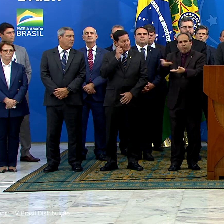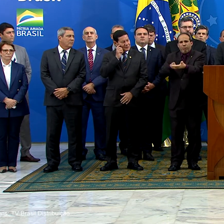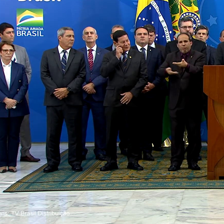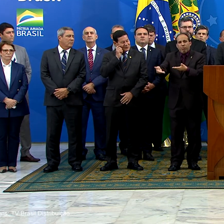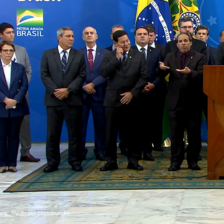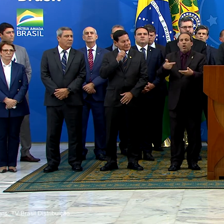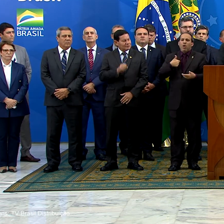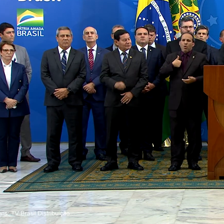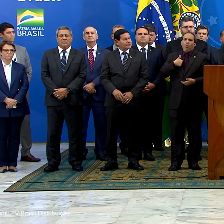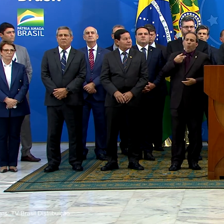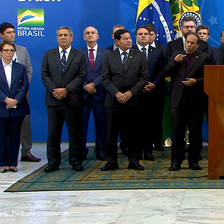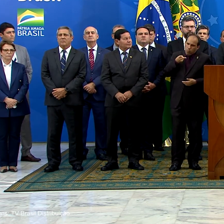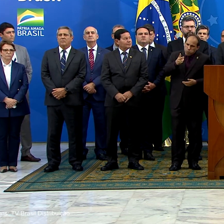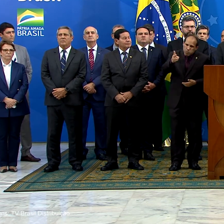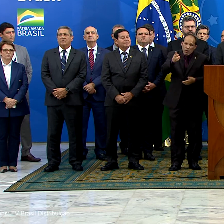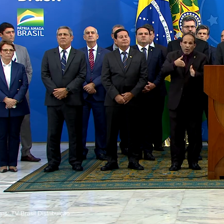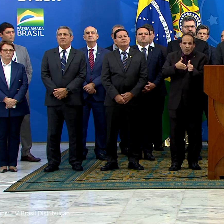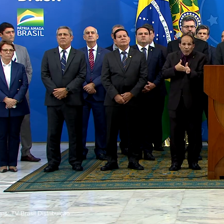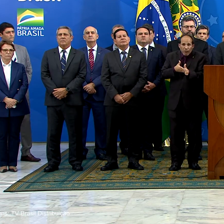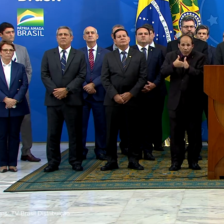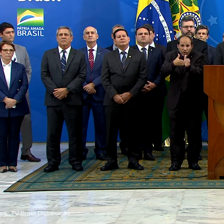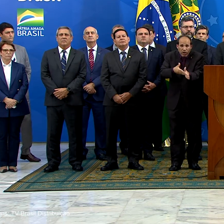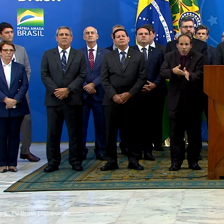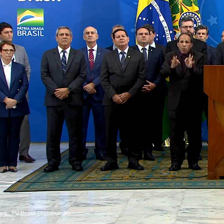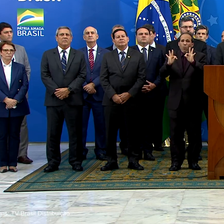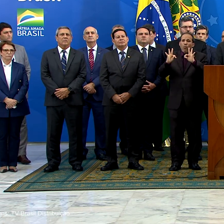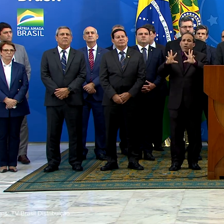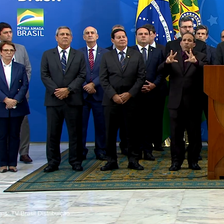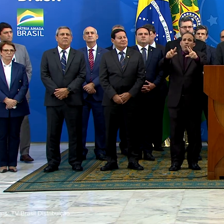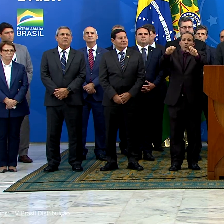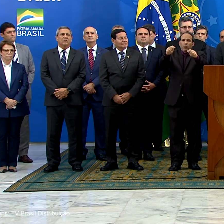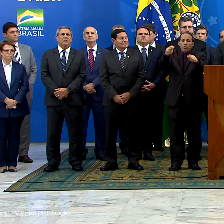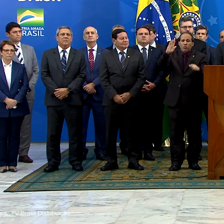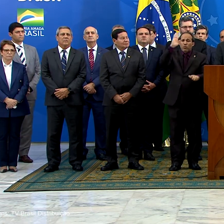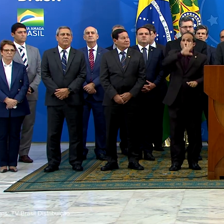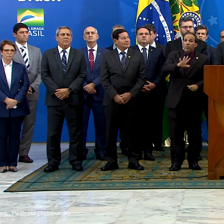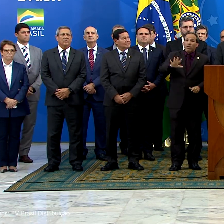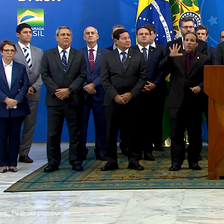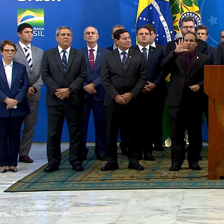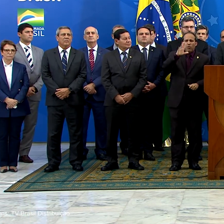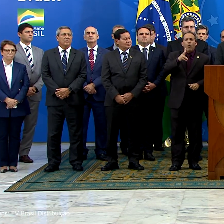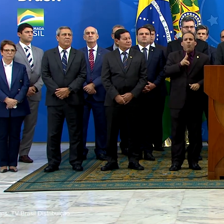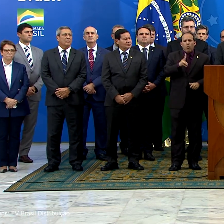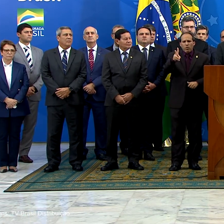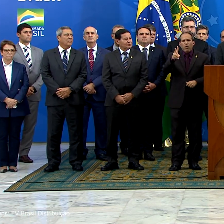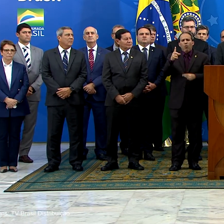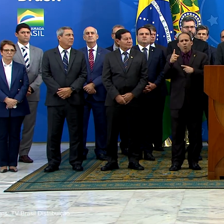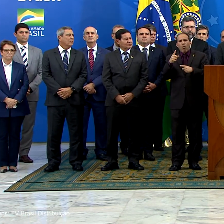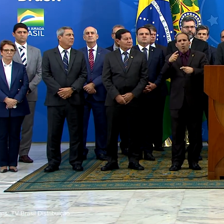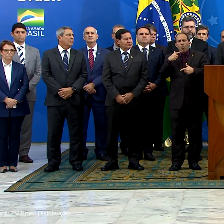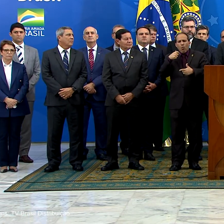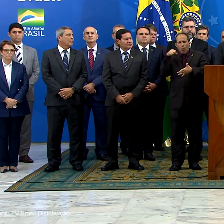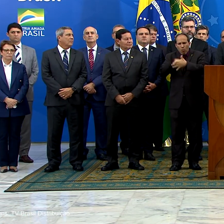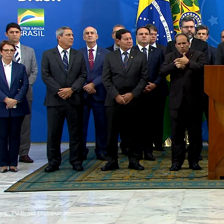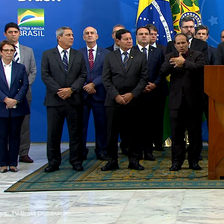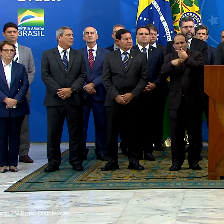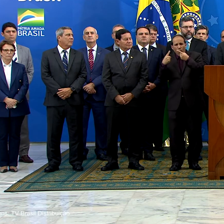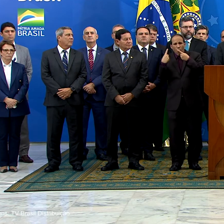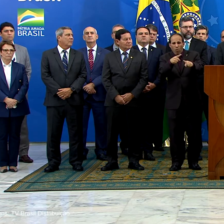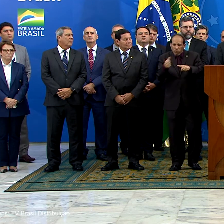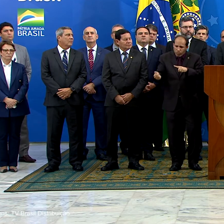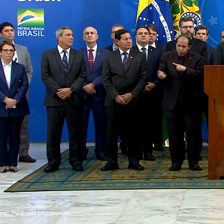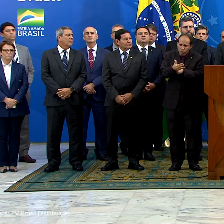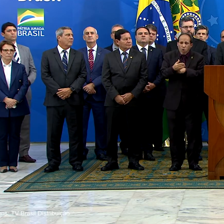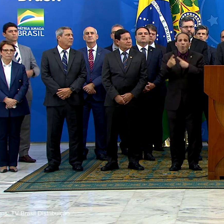continuarei fiel a todos os brasileiros seguir e no combate à corrupção as